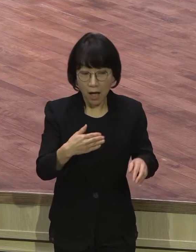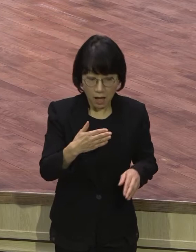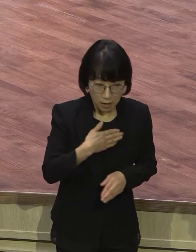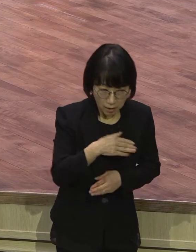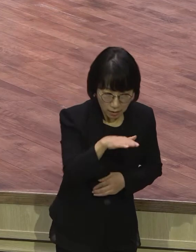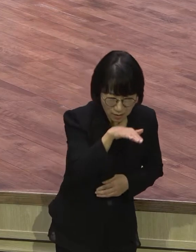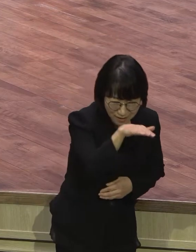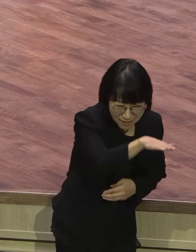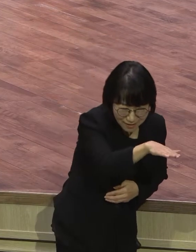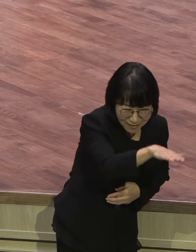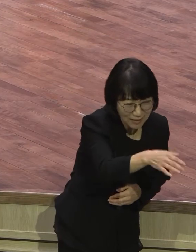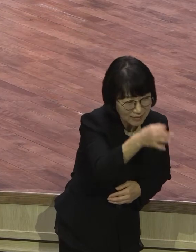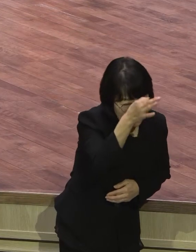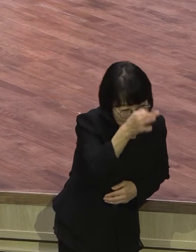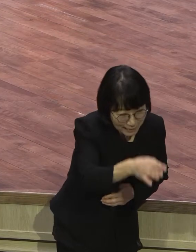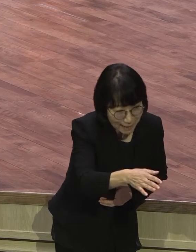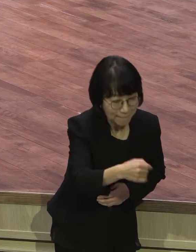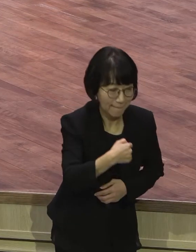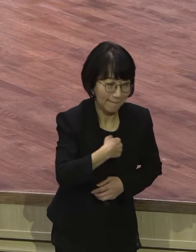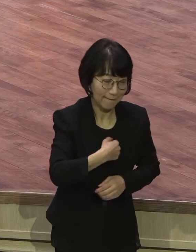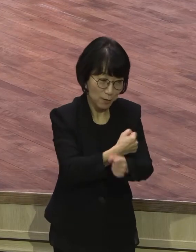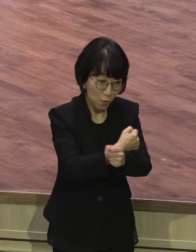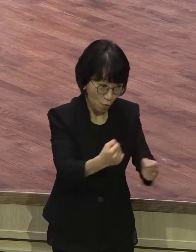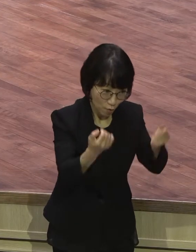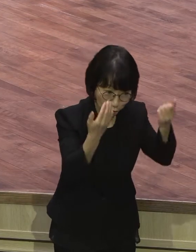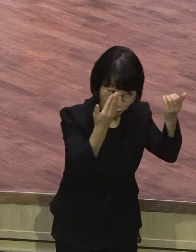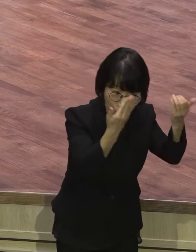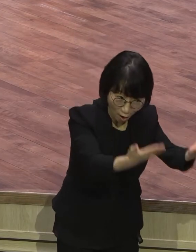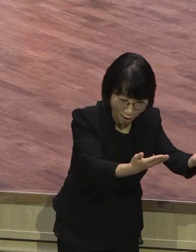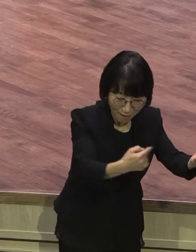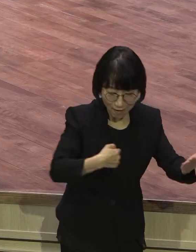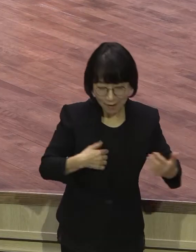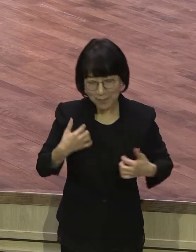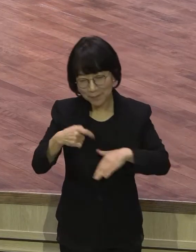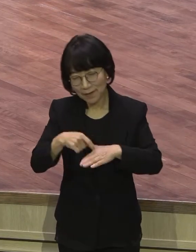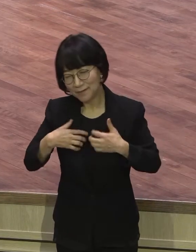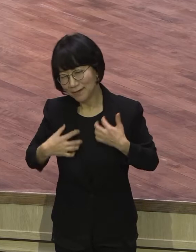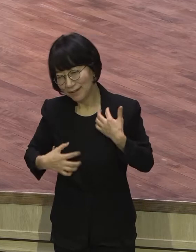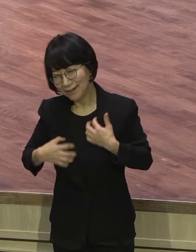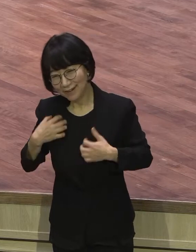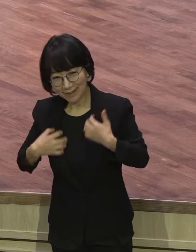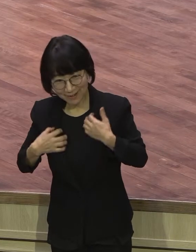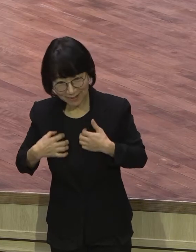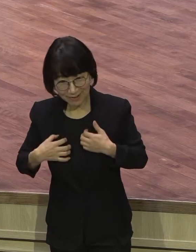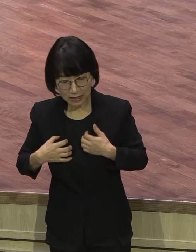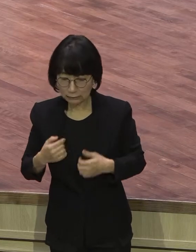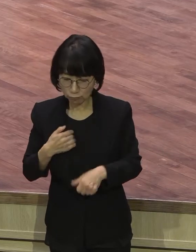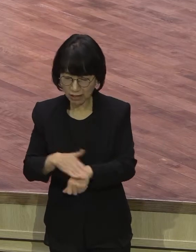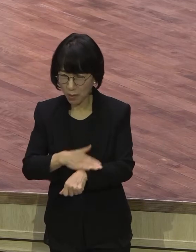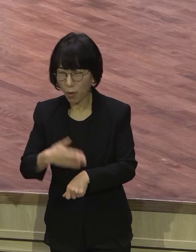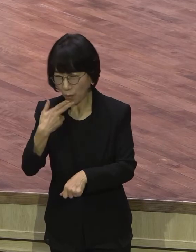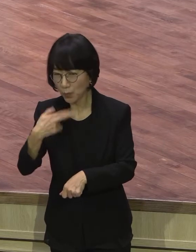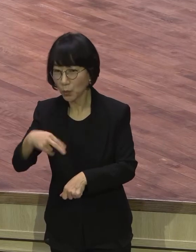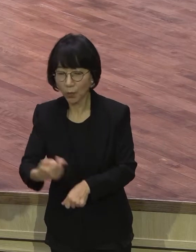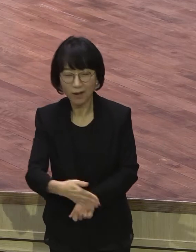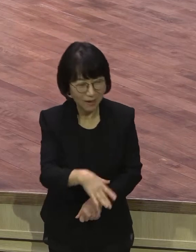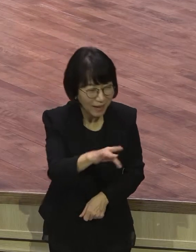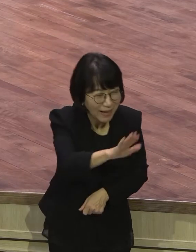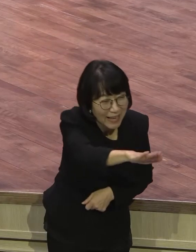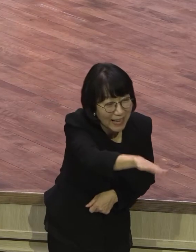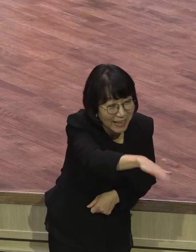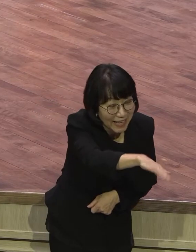아니잖아요. 먼저 사과하고 잘했든 못했든 먼저 화해를 하고 먼저